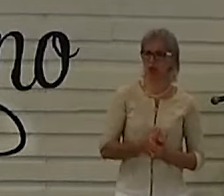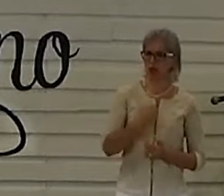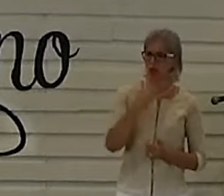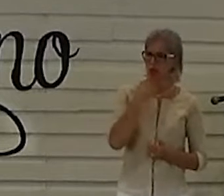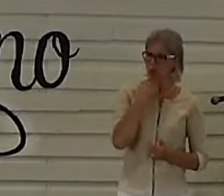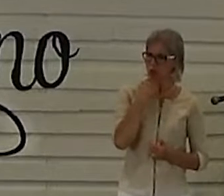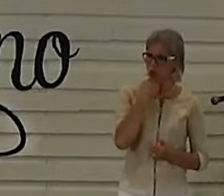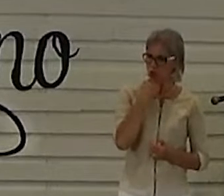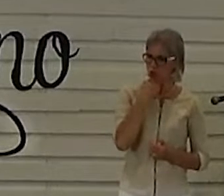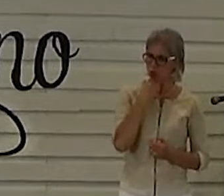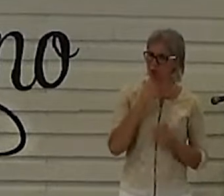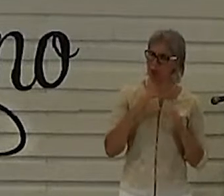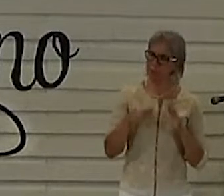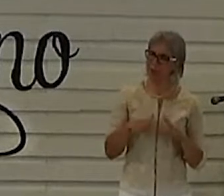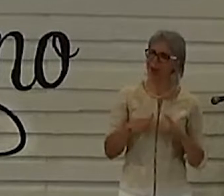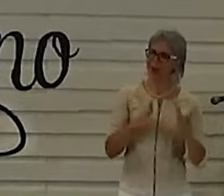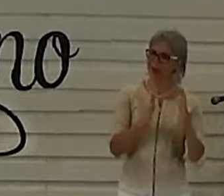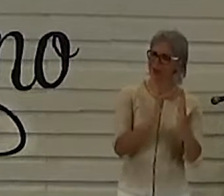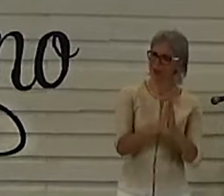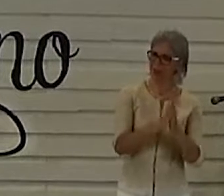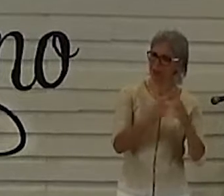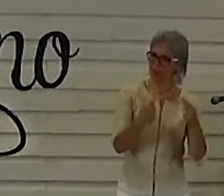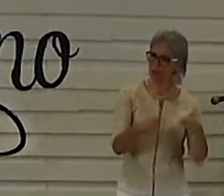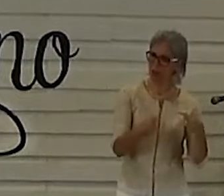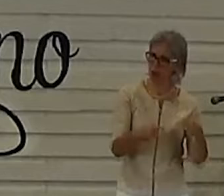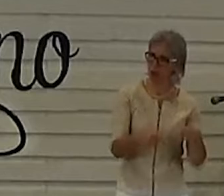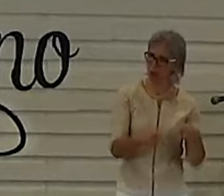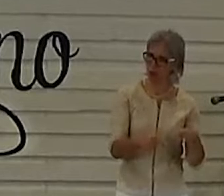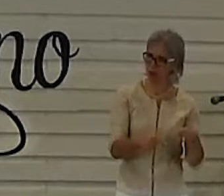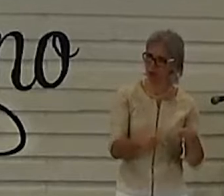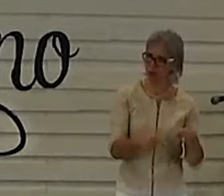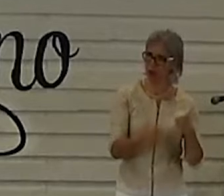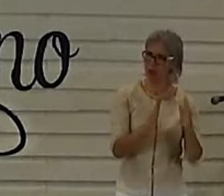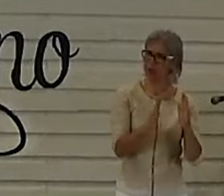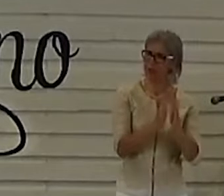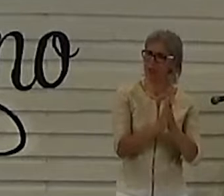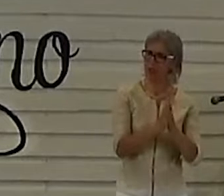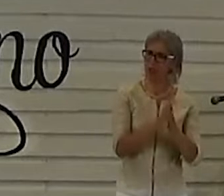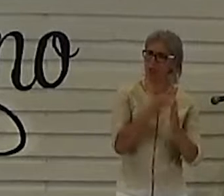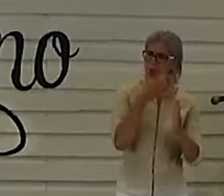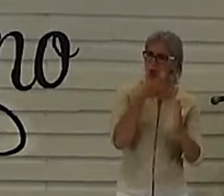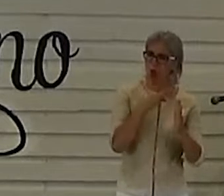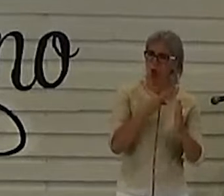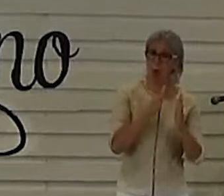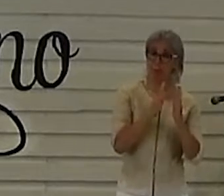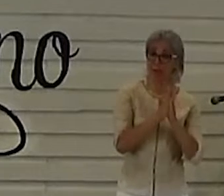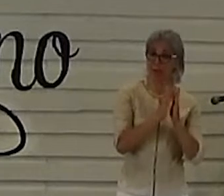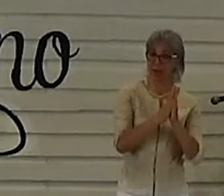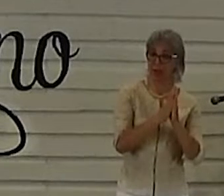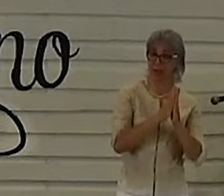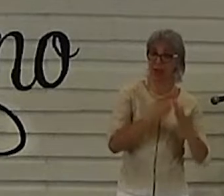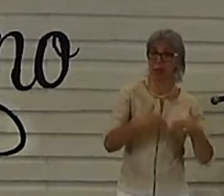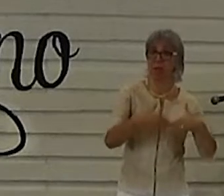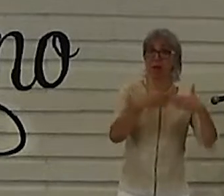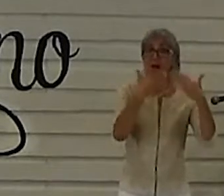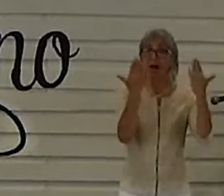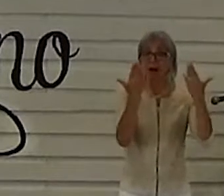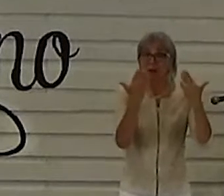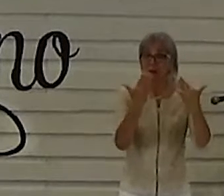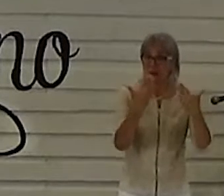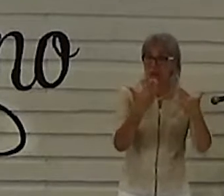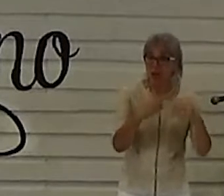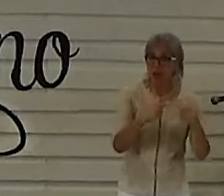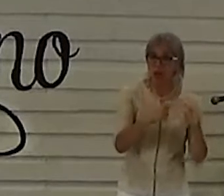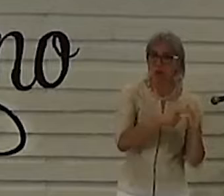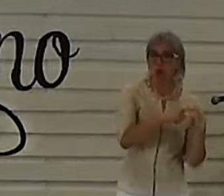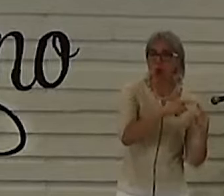veglia di preghiera nella nostra chiesa? Magari non tutta la notte, ma arrivare fino all'una, all'una e mezza, alle due, sarebbe bello, perché lei sta